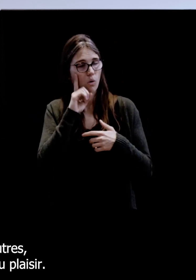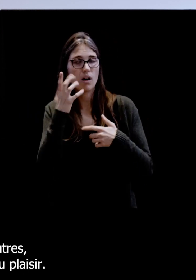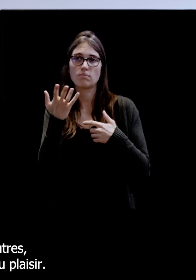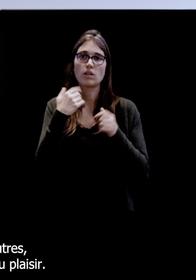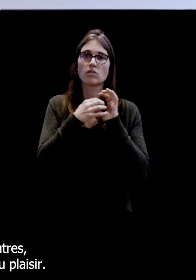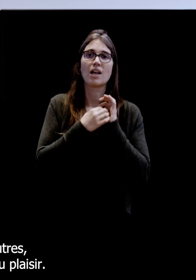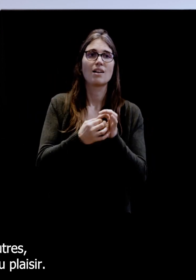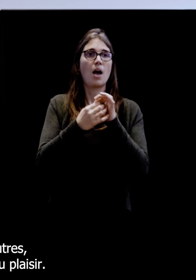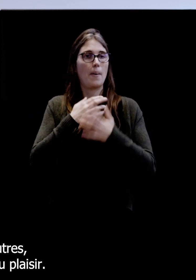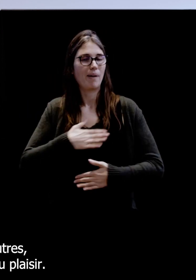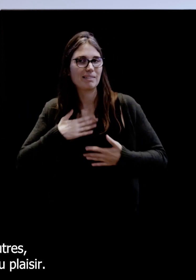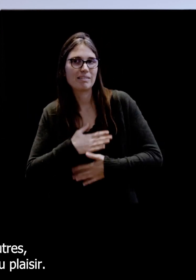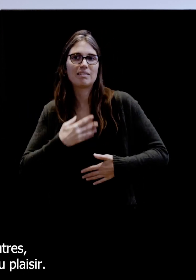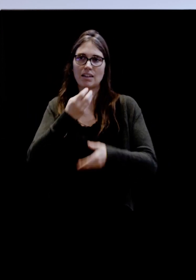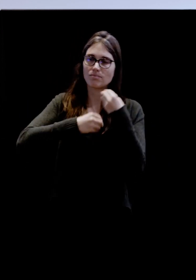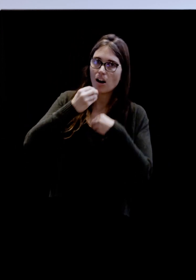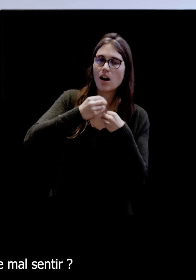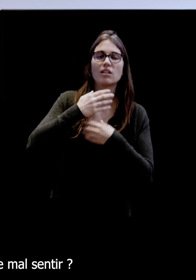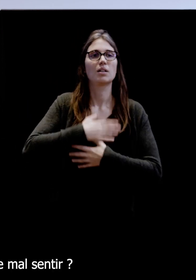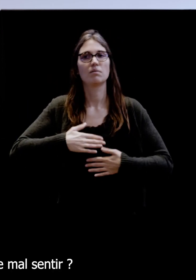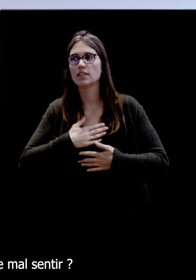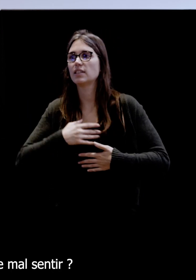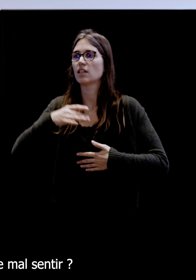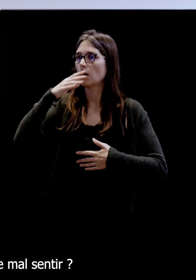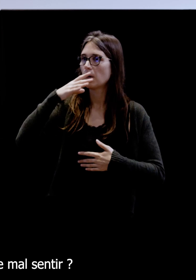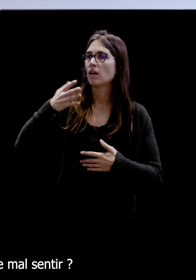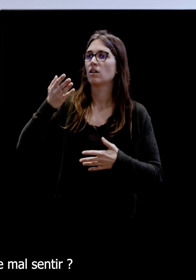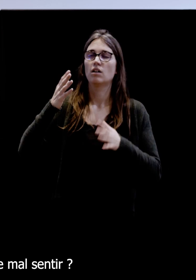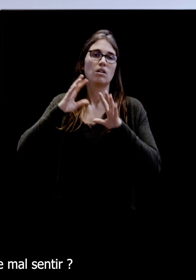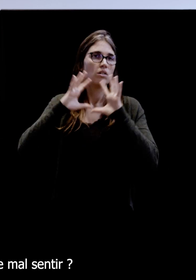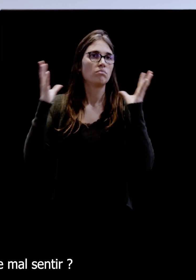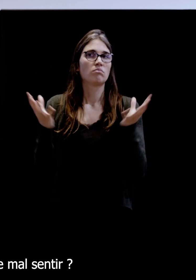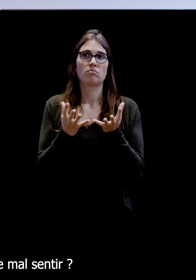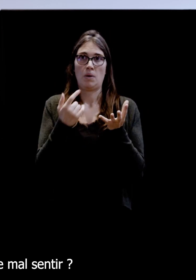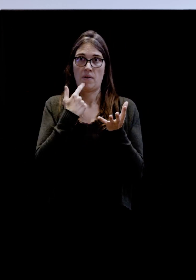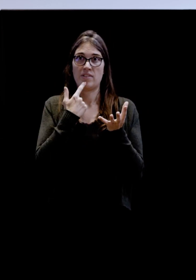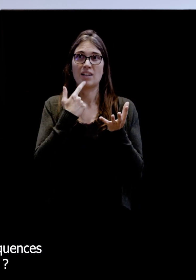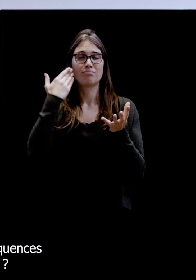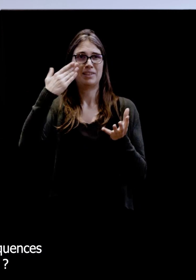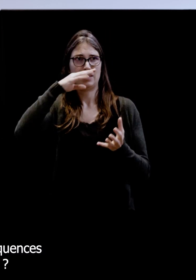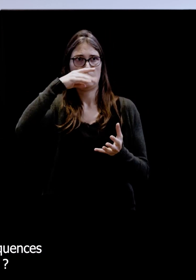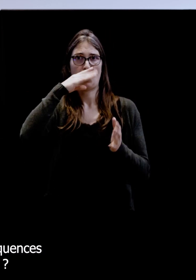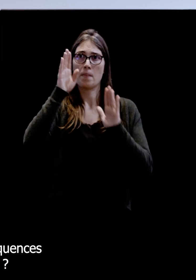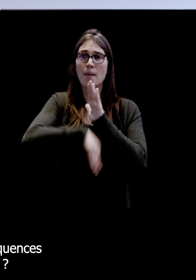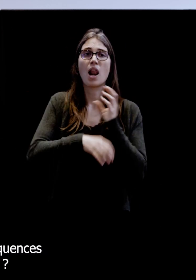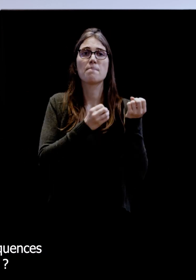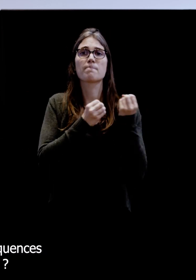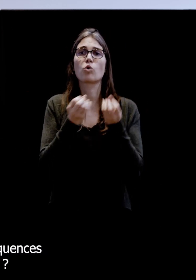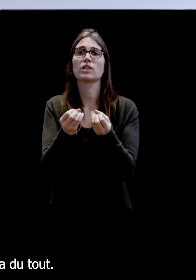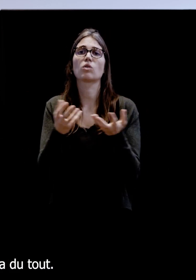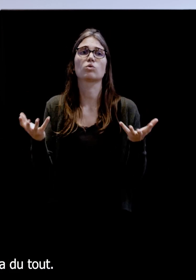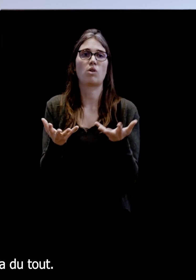autres, de la communication, du plaisir. Et du coup, qu'est-ce que ça veut dire de mal sentir? Quelles sont les conséquences pour vos